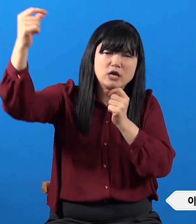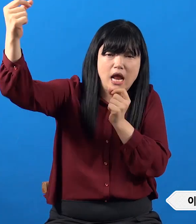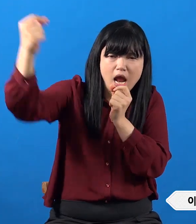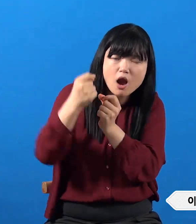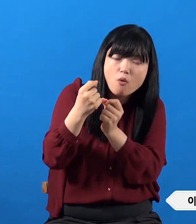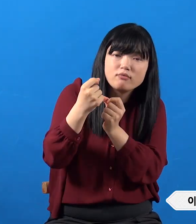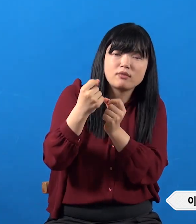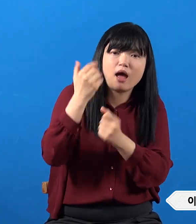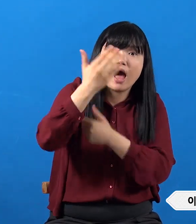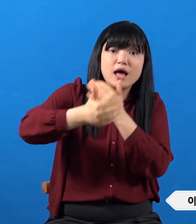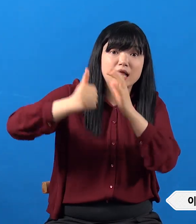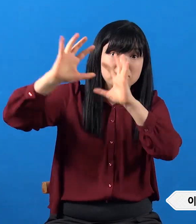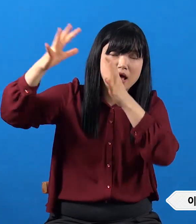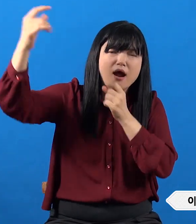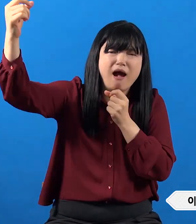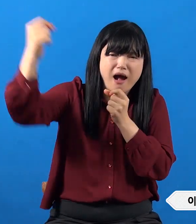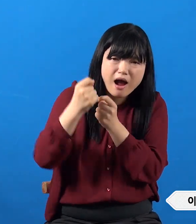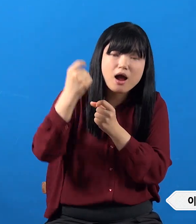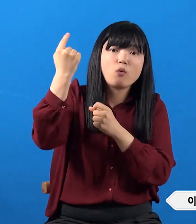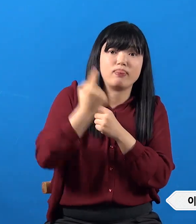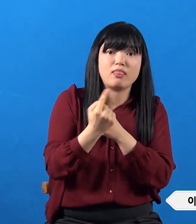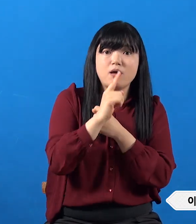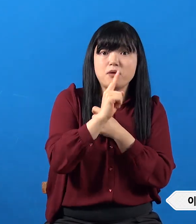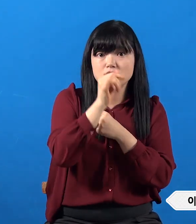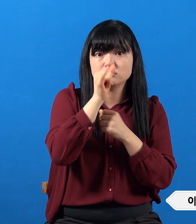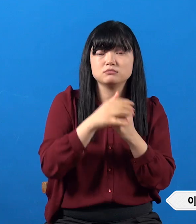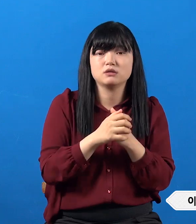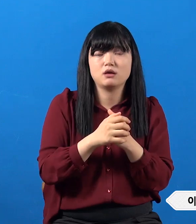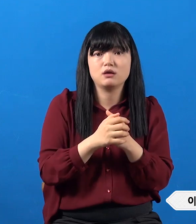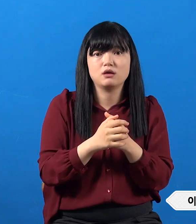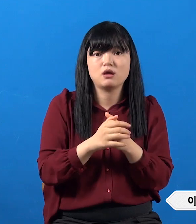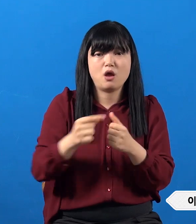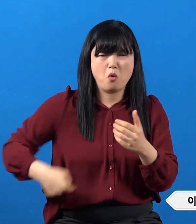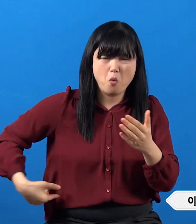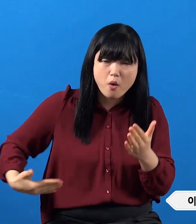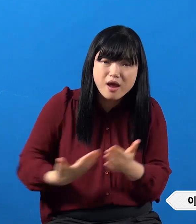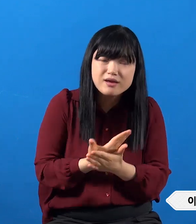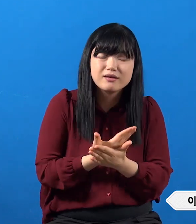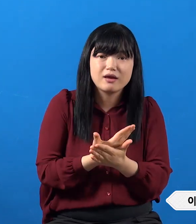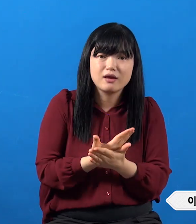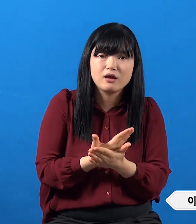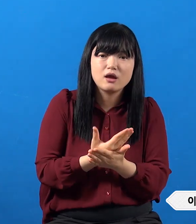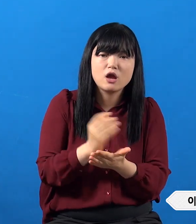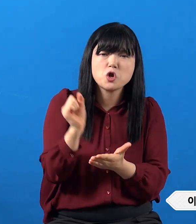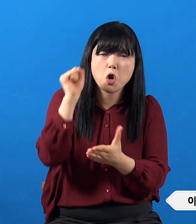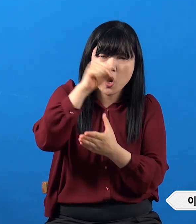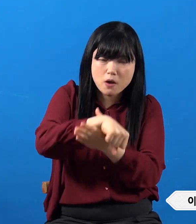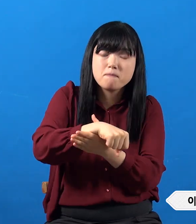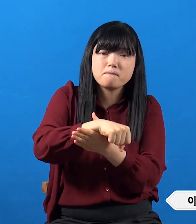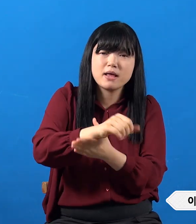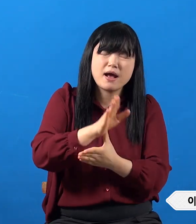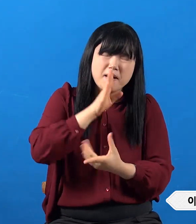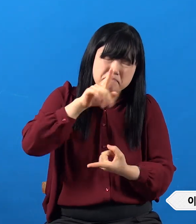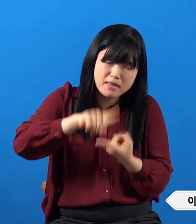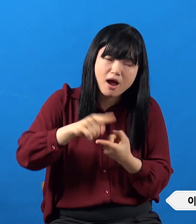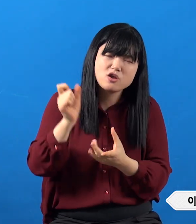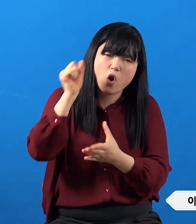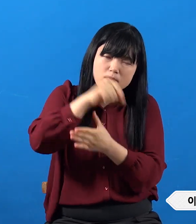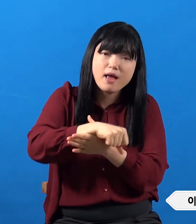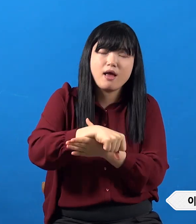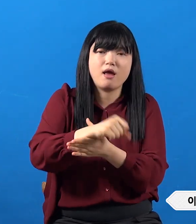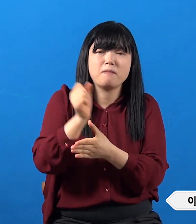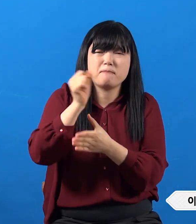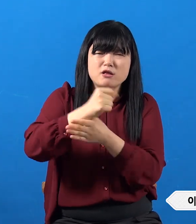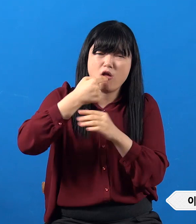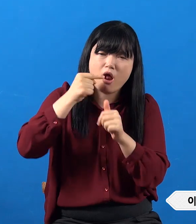천국, 즉 하나님의 나라가 가까이 왔다. 그 다음에 회개의 열매를 맺어라, 합당한 열매를